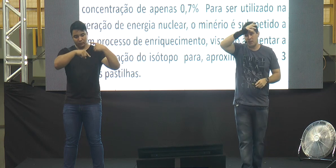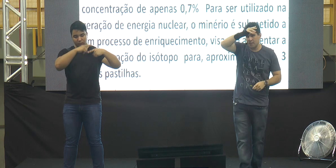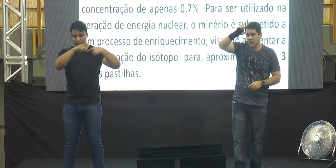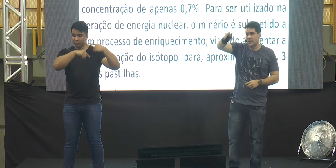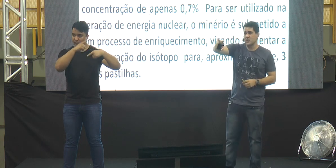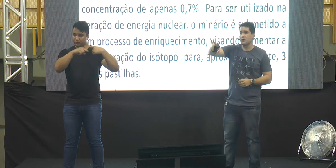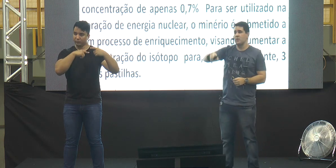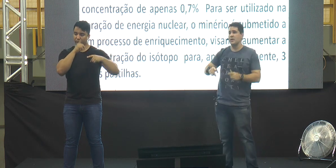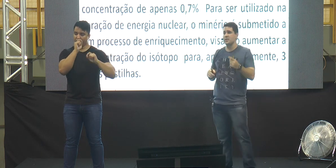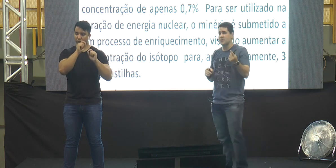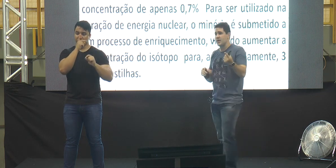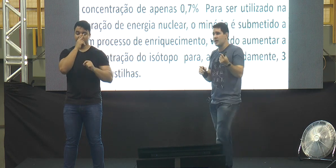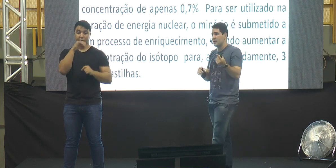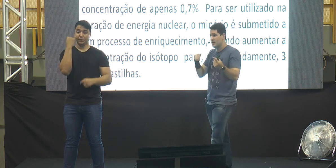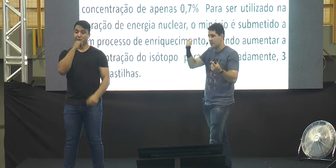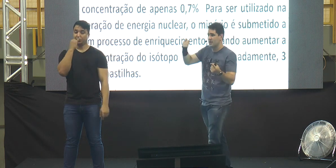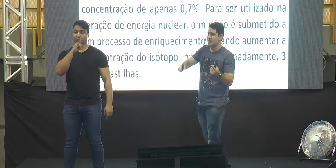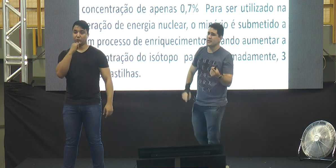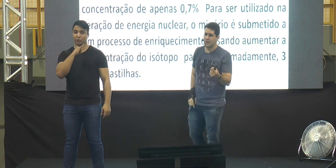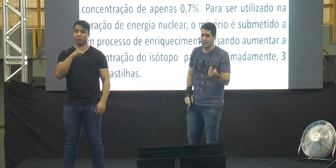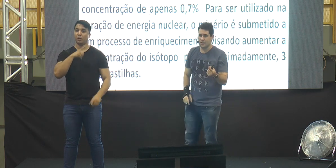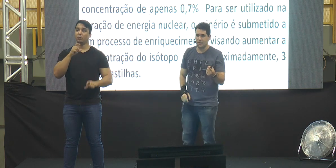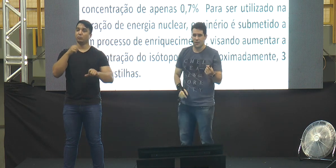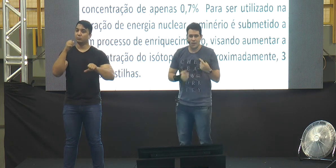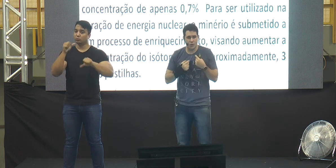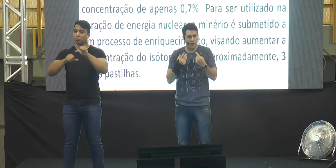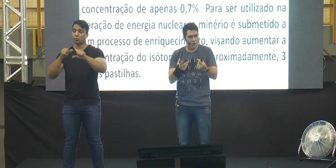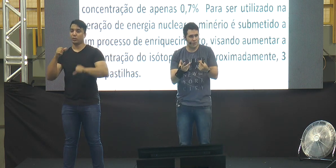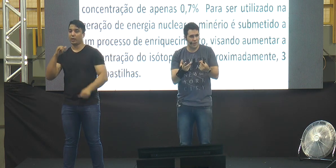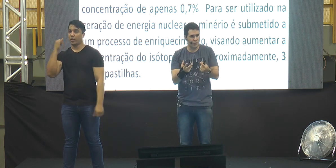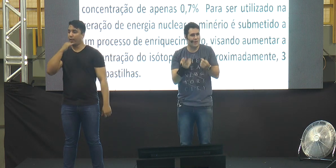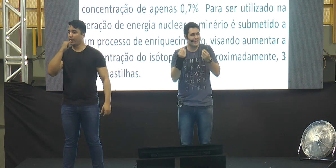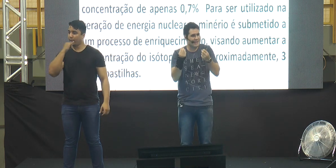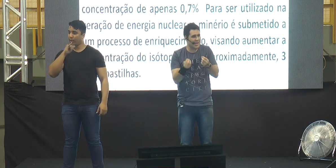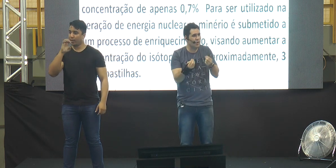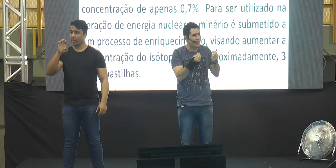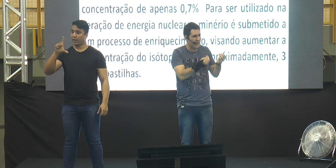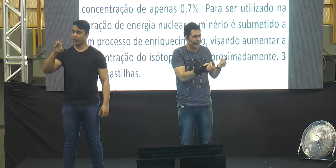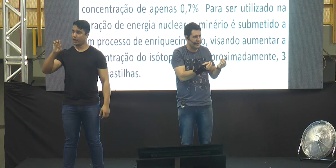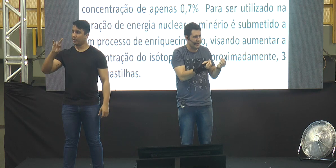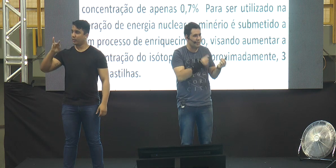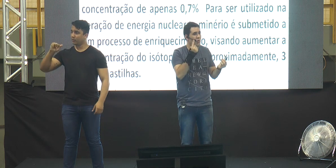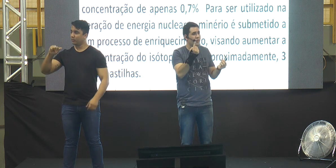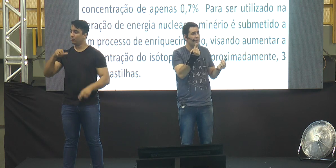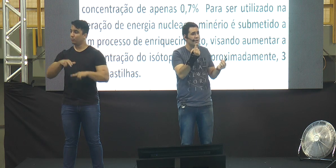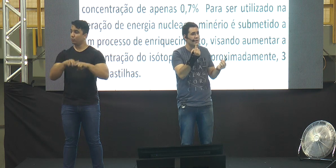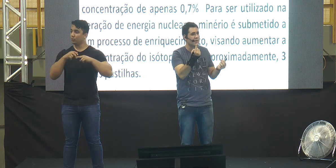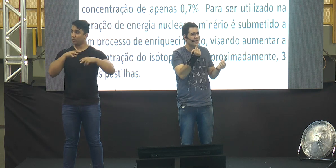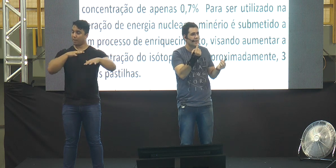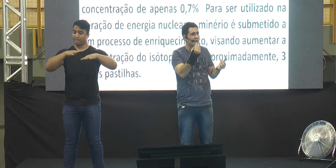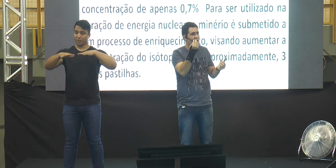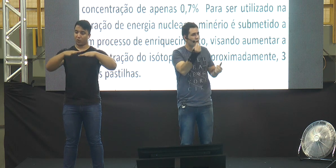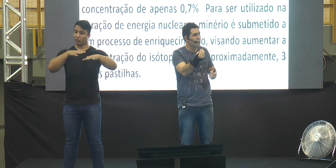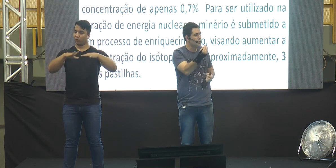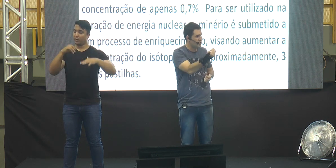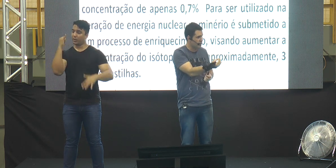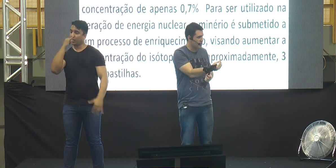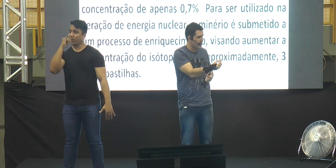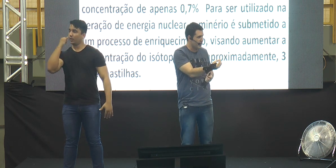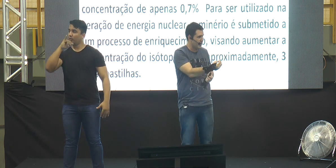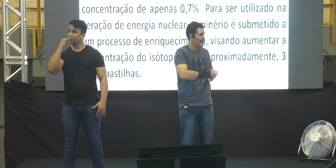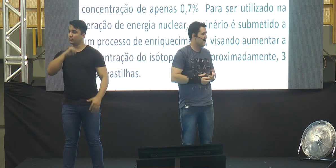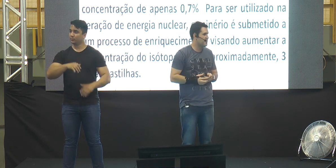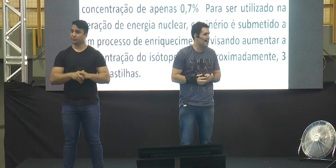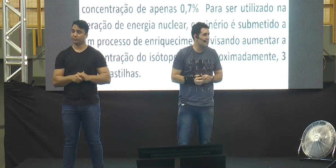da turbina transforma energia mecânica em energia elétrica. Então agora eu tenho uma termoelétrica movida a